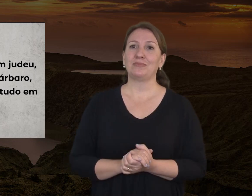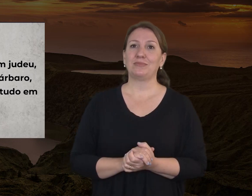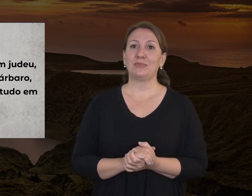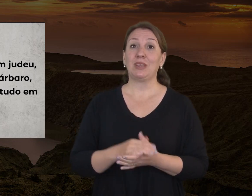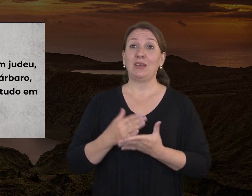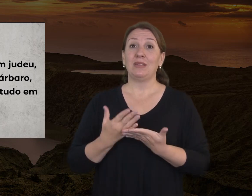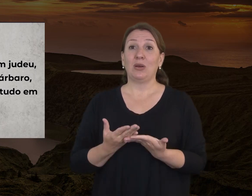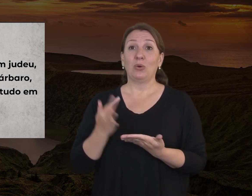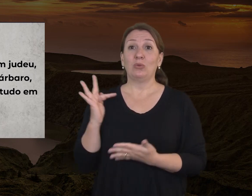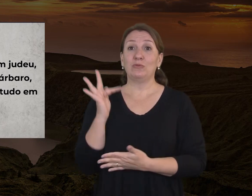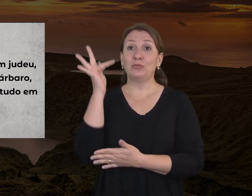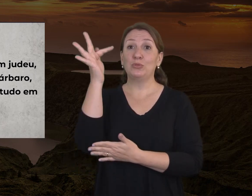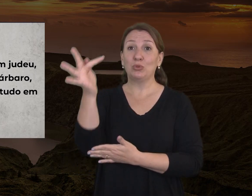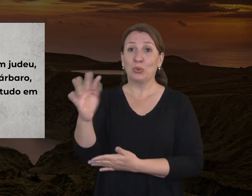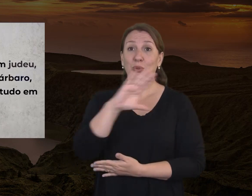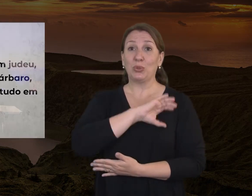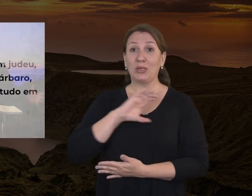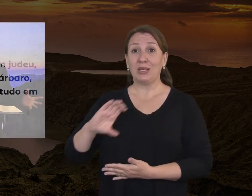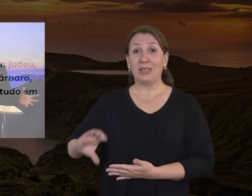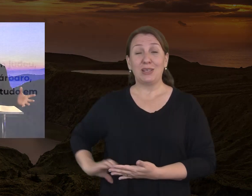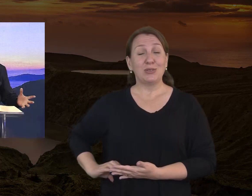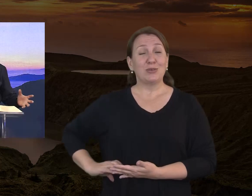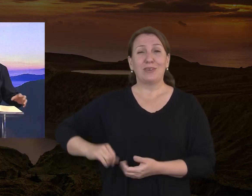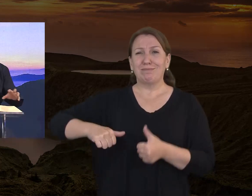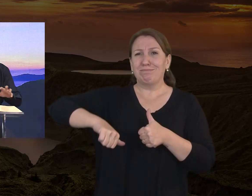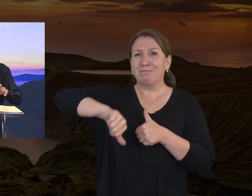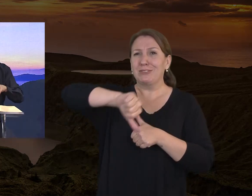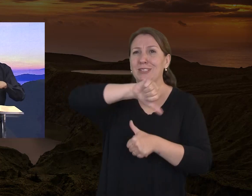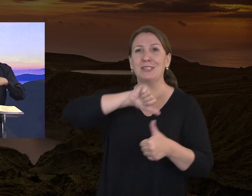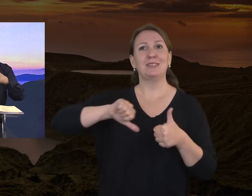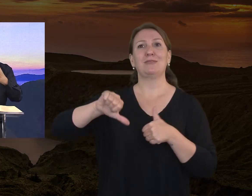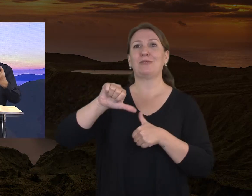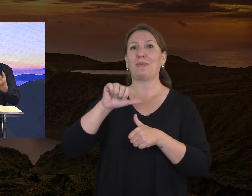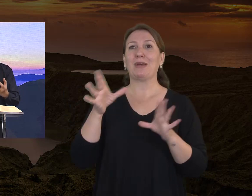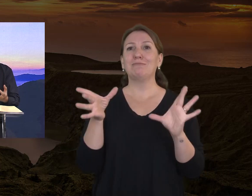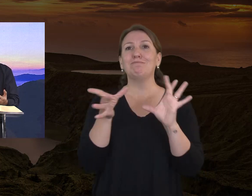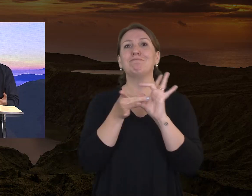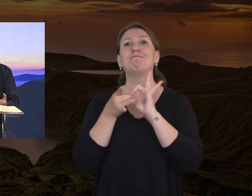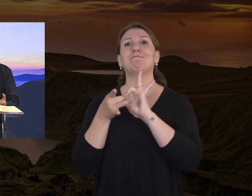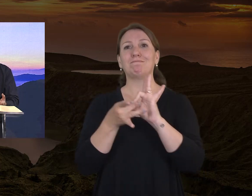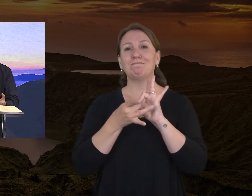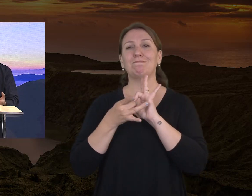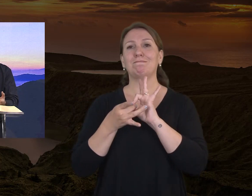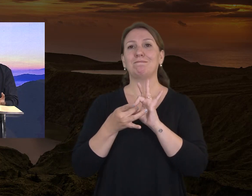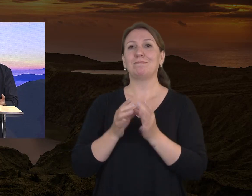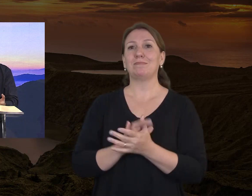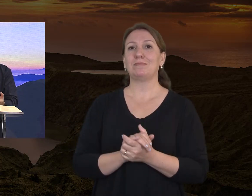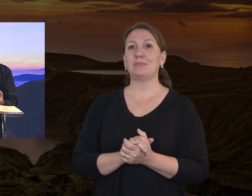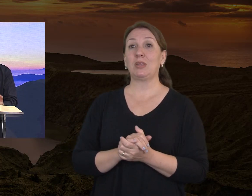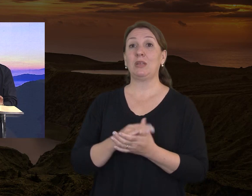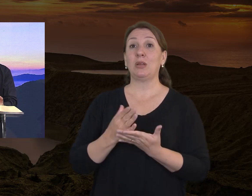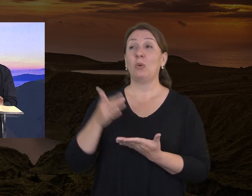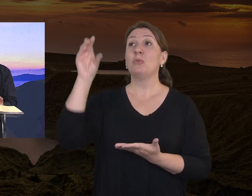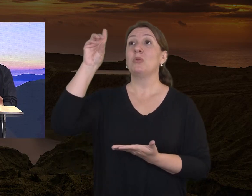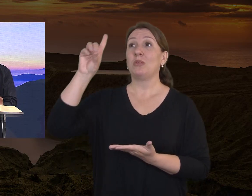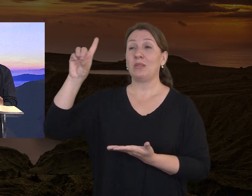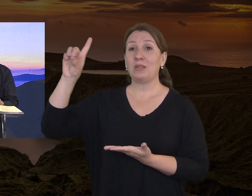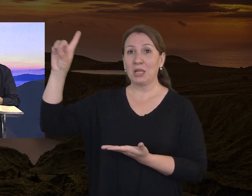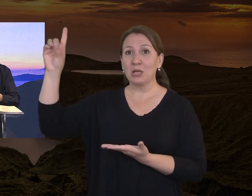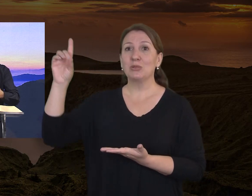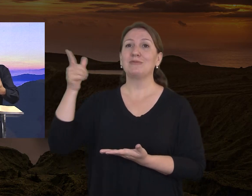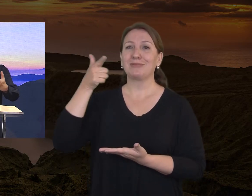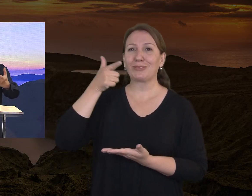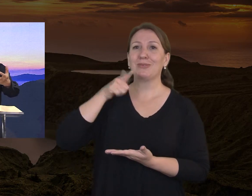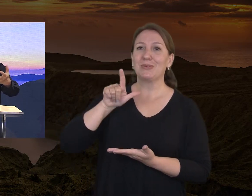plenitude na igreja, se tornar tudo em nós na igreja, Ele vai conseguir Deus vai conseguir fazer de